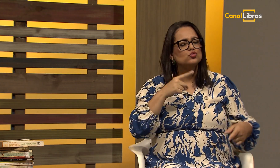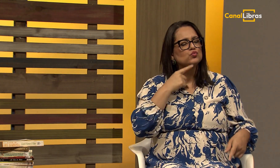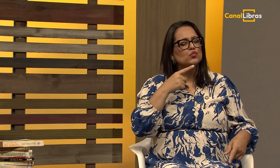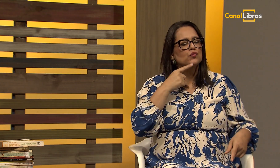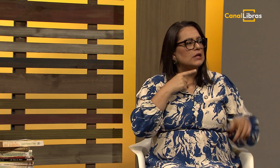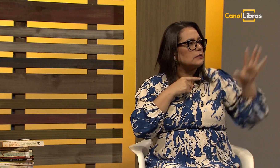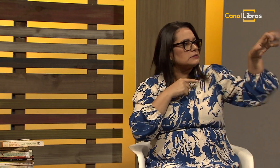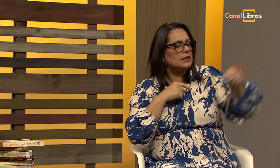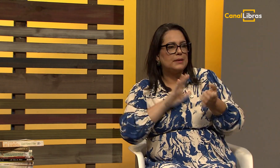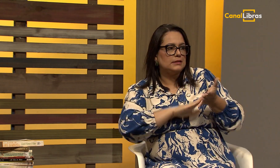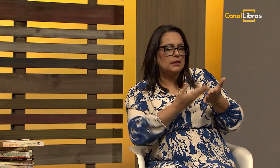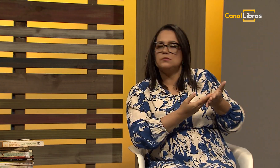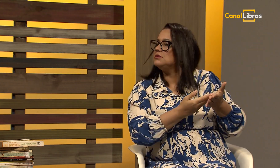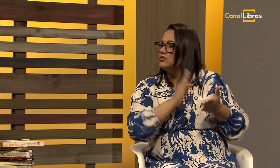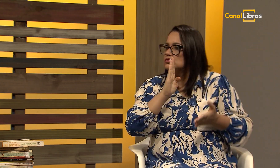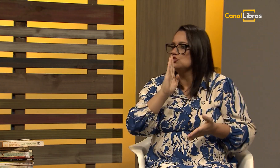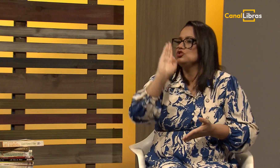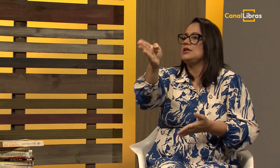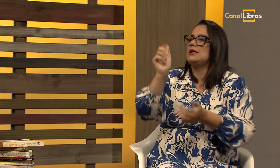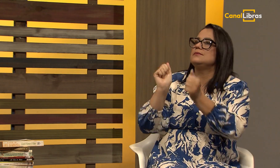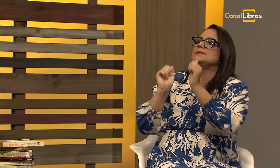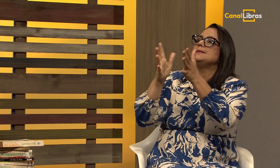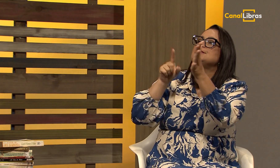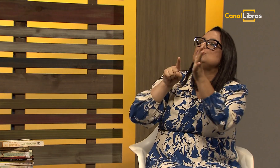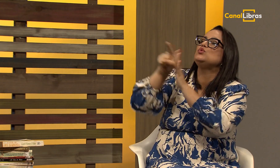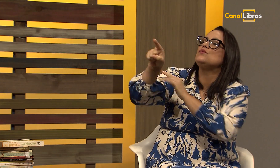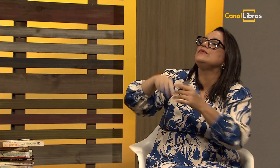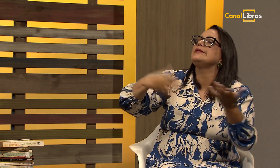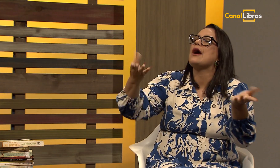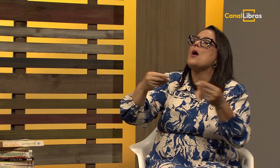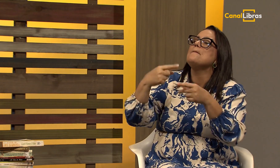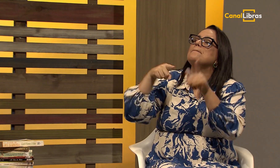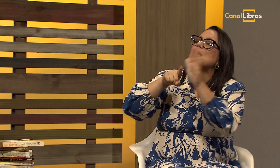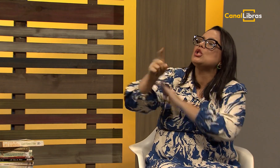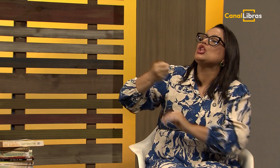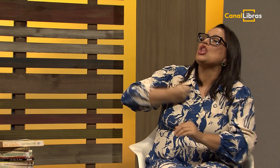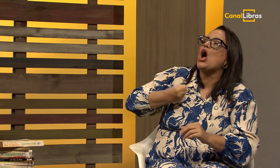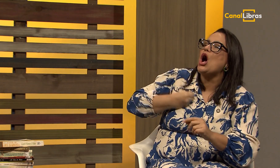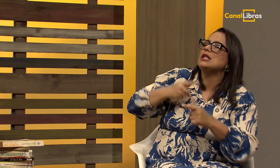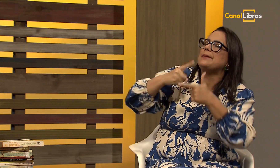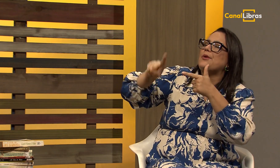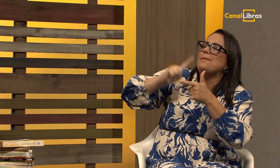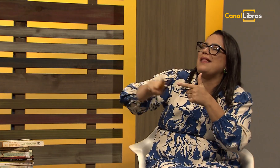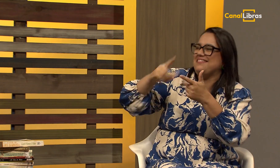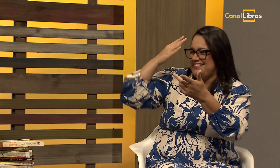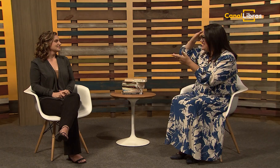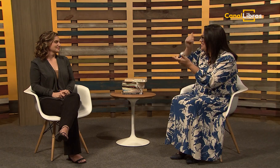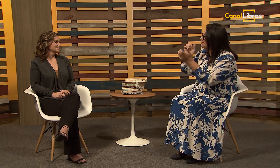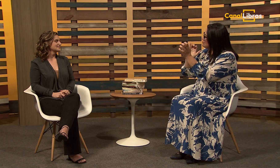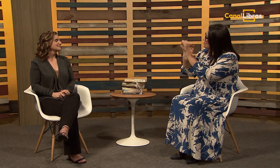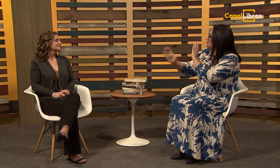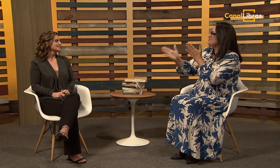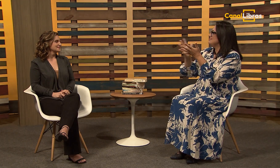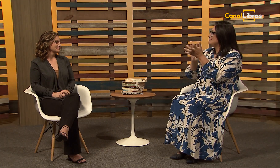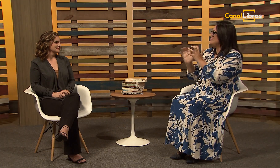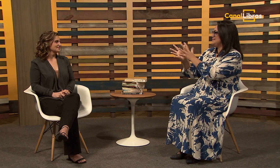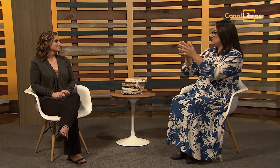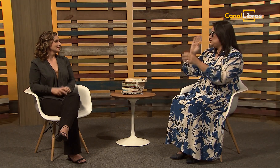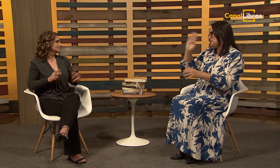que eles possam tirar dúvidas dos alunos sem a necessidade de ter um intérprete na mediação. Dúvidas como nota, resolução de